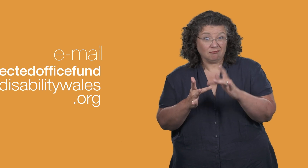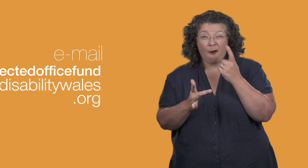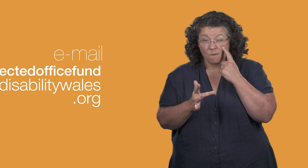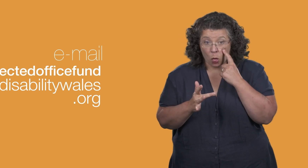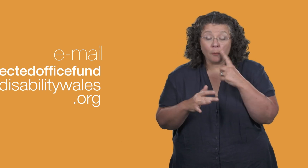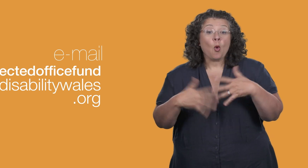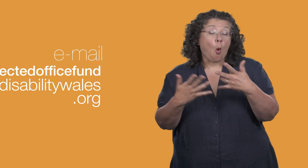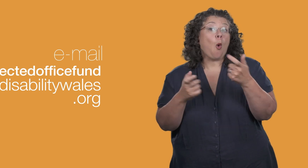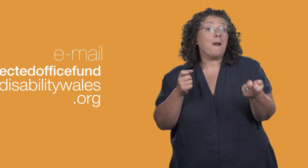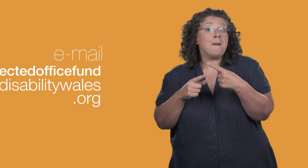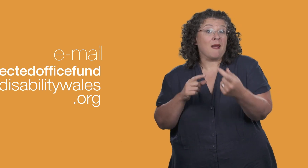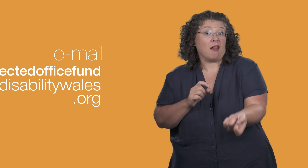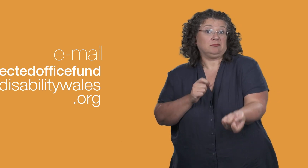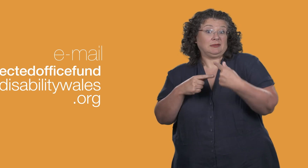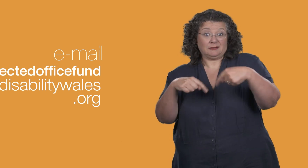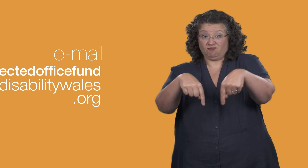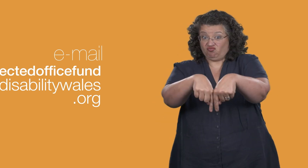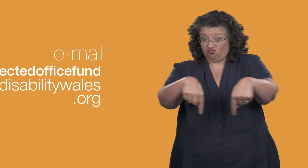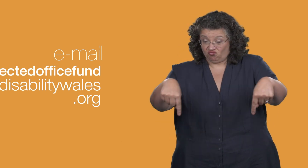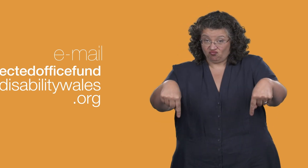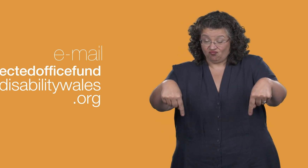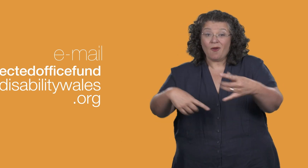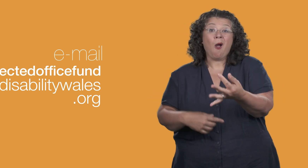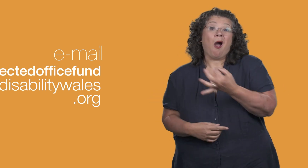wefan Anabledd Cymru, neu drwy e-bostio